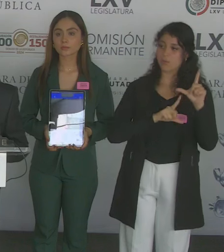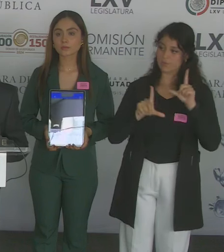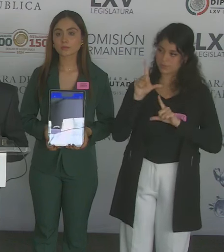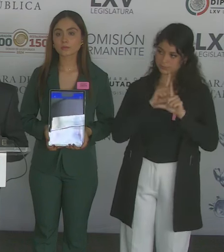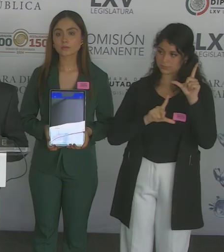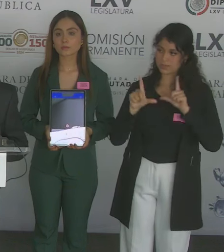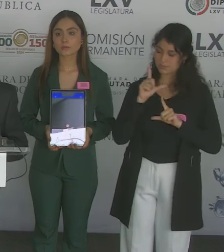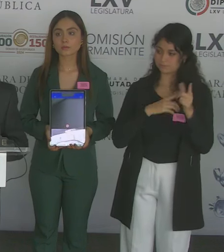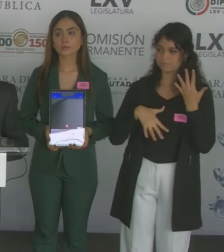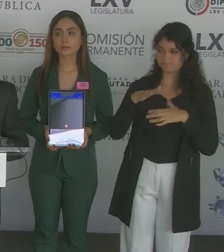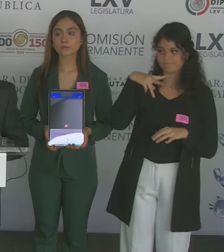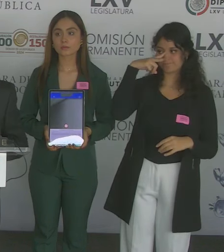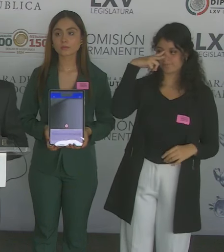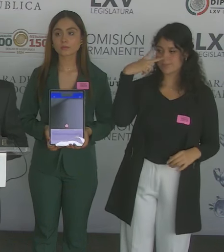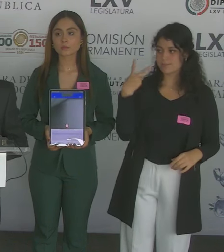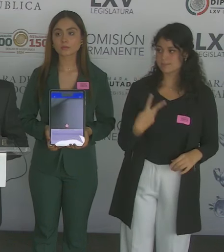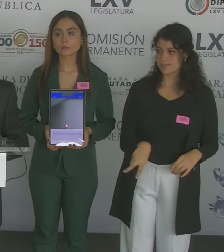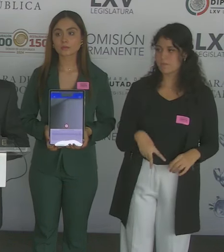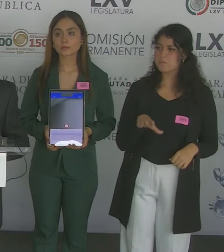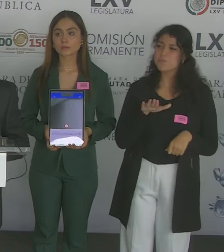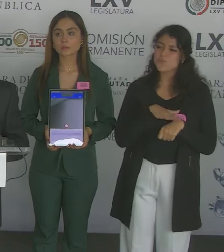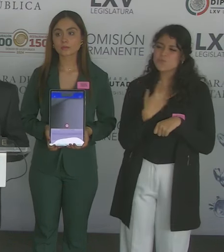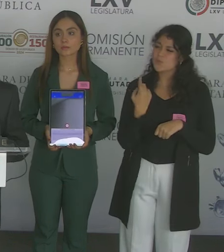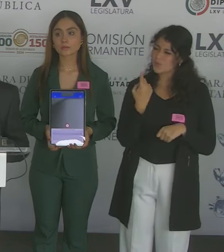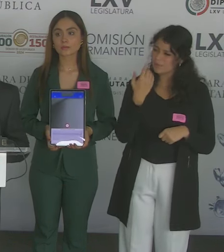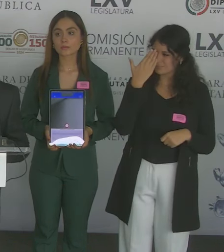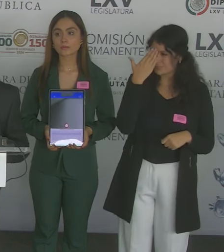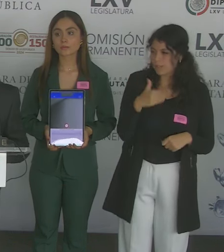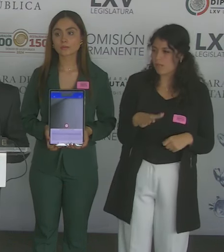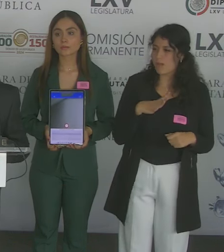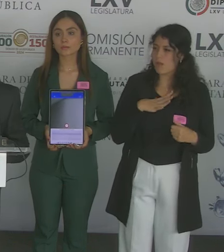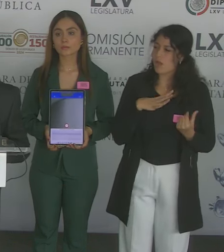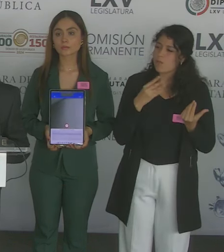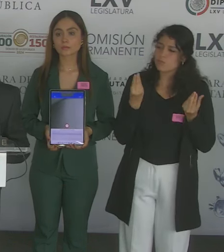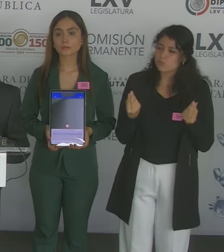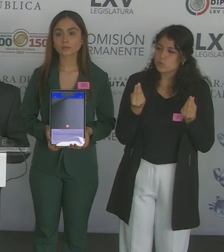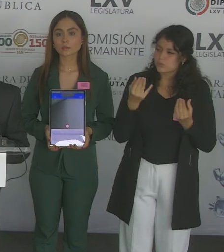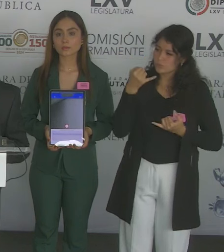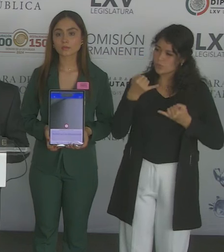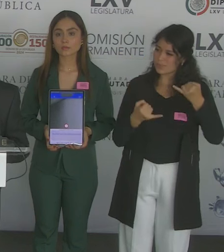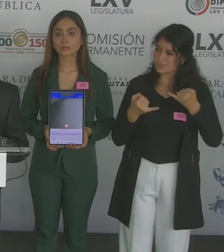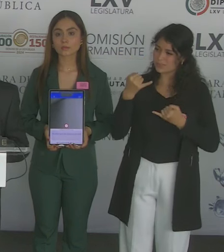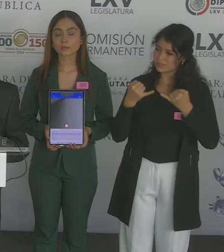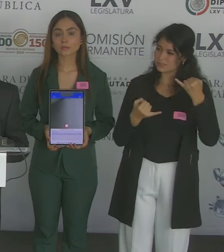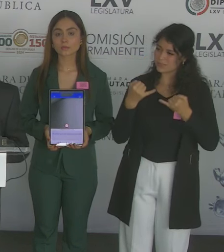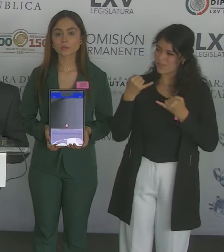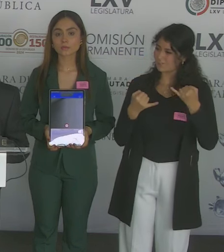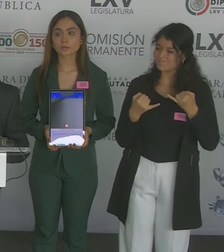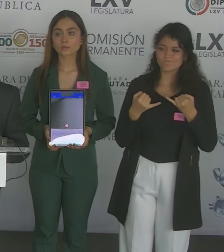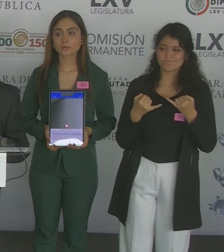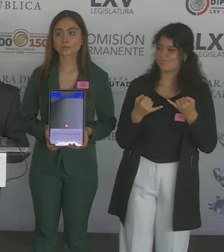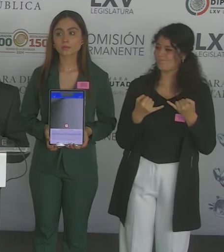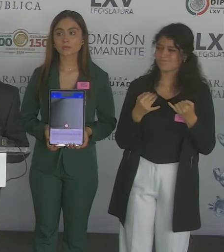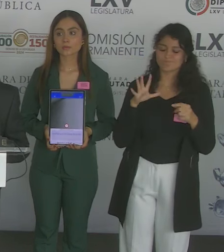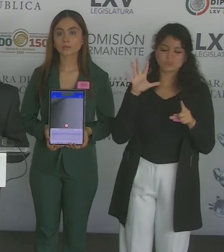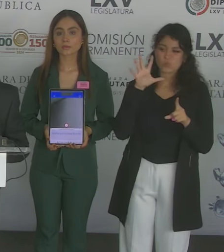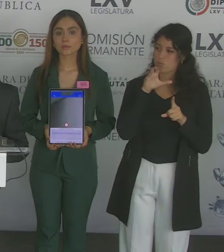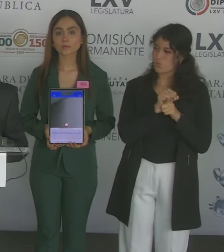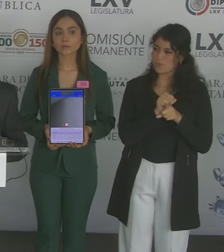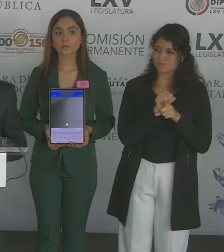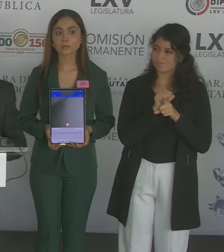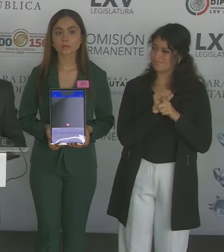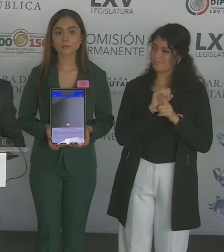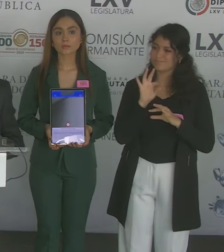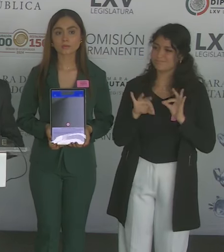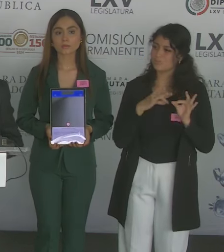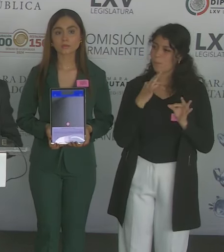mexicanas porque sabemos que muchísimos de los juicios no se alcanza la justicia plena por